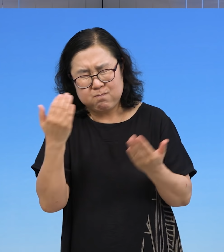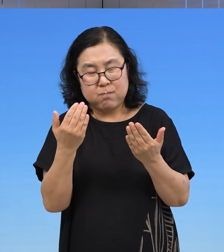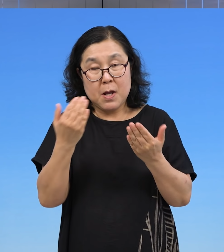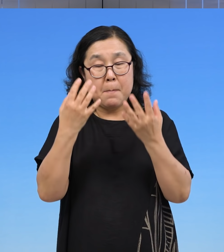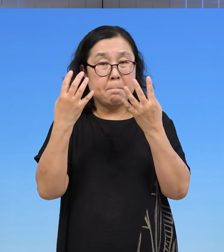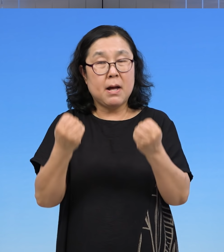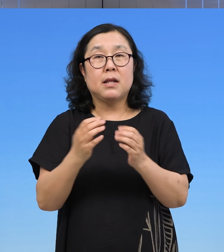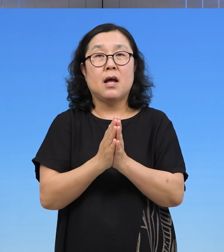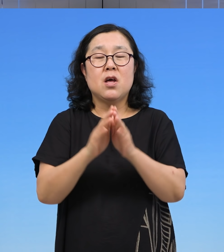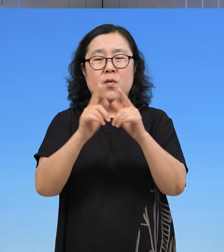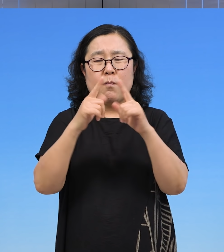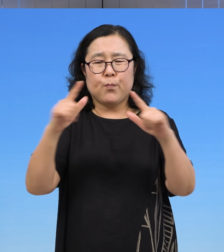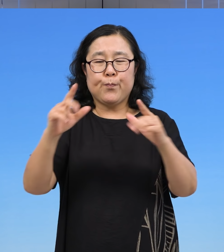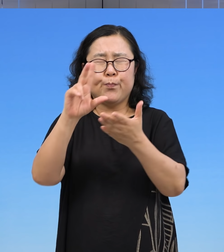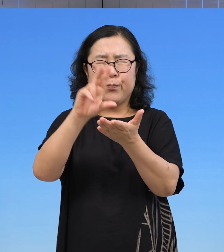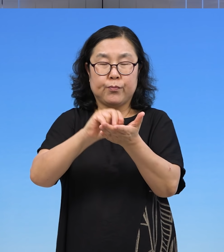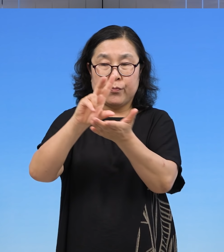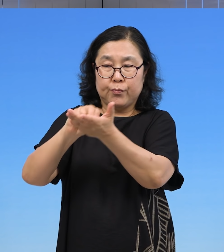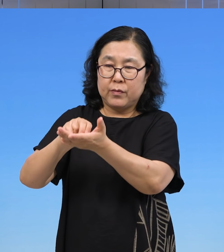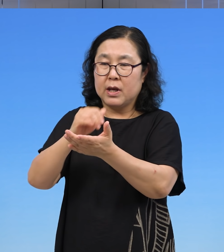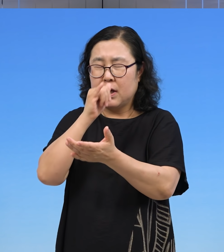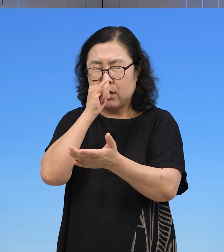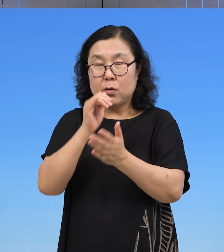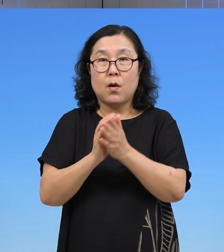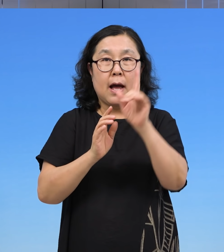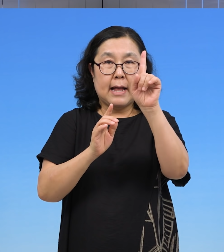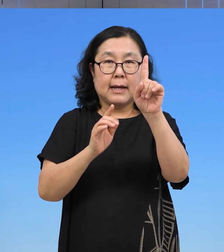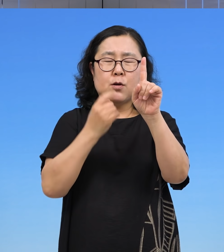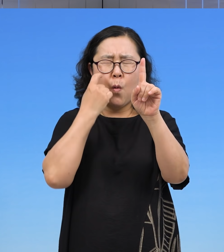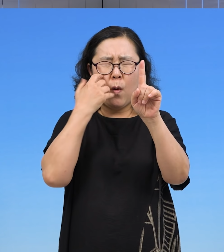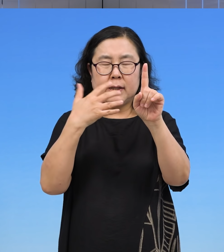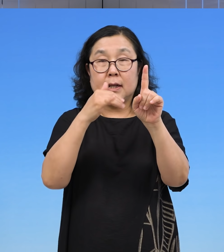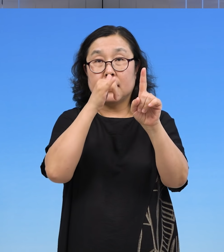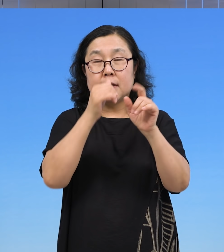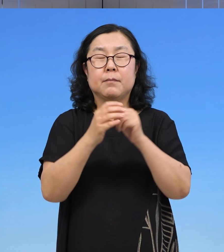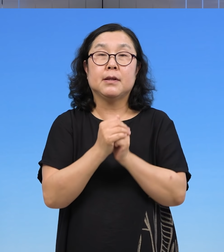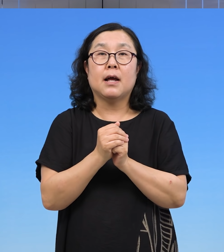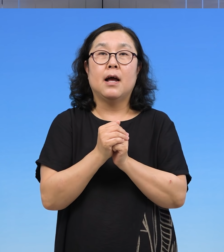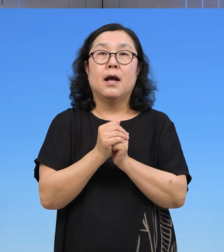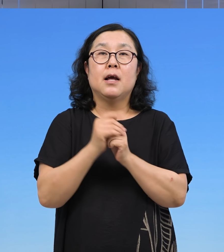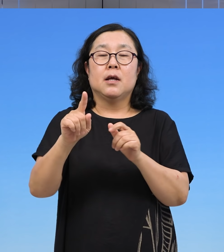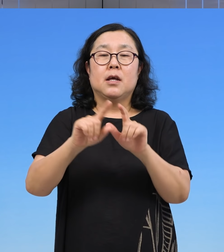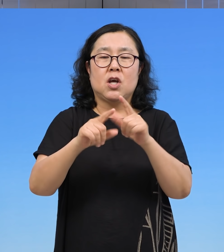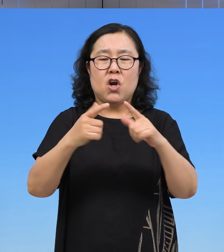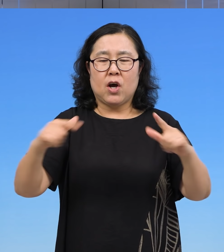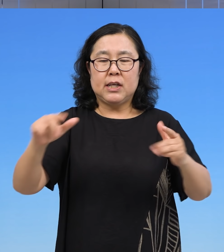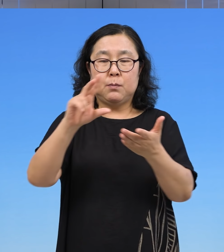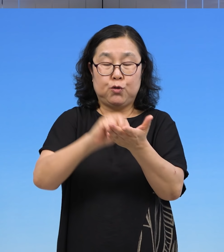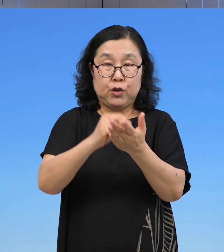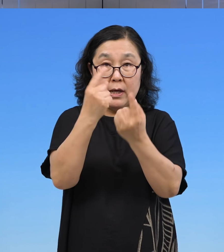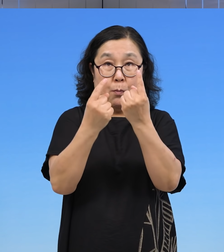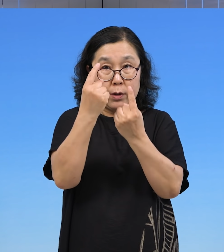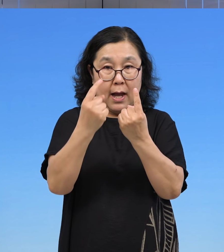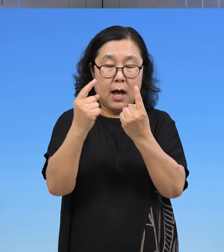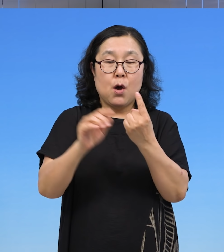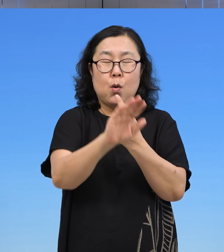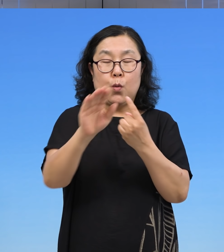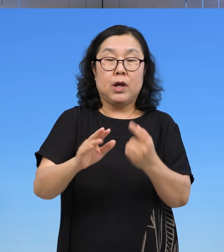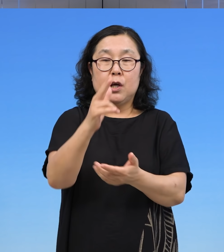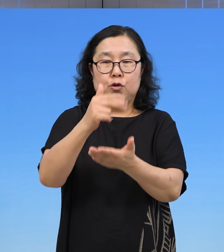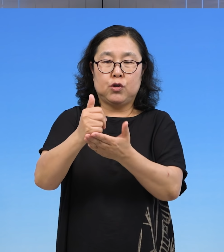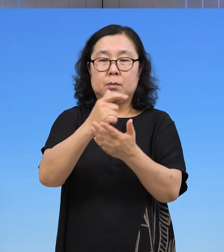심각하고 이 문제도 엄습하고 저 문제도 엄습한다고 할지라도 내가 아는 한 가지 있다 이 모든 문제들보다 우리 주님은 더 크신 분이라는